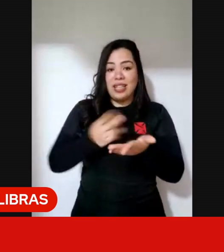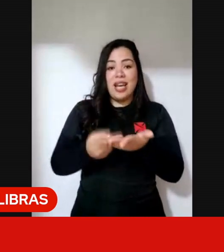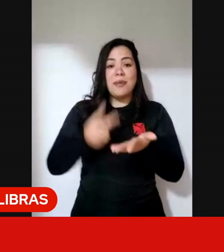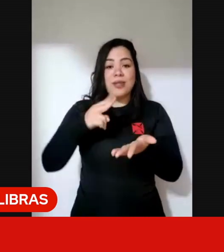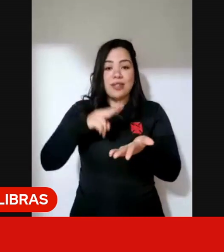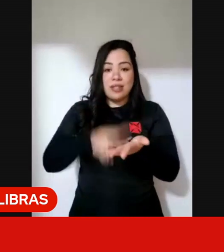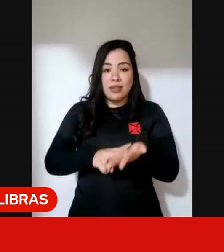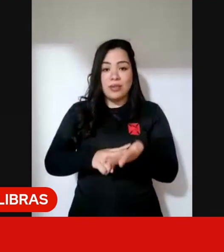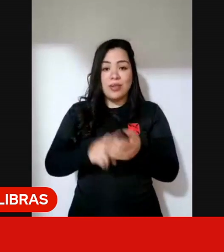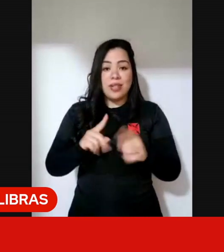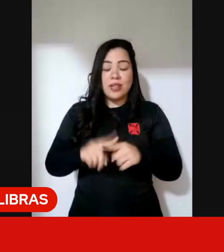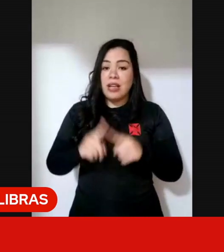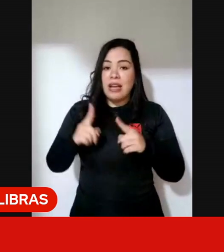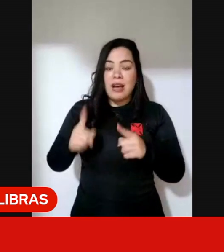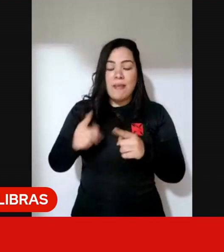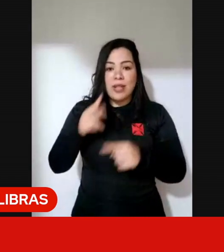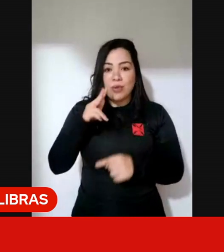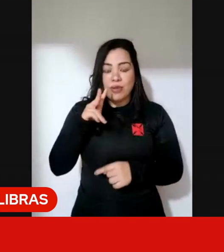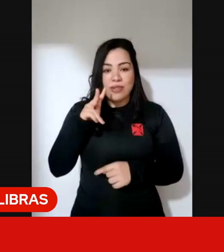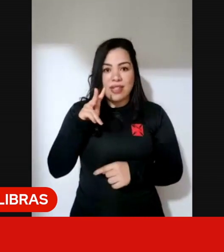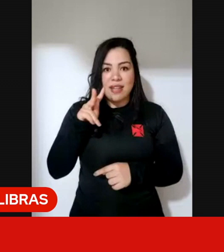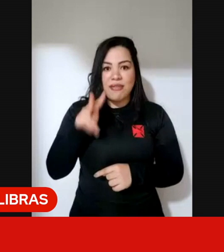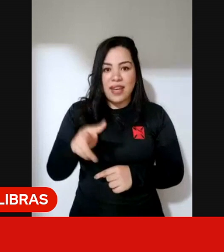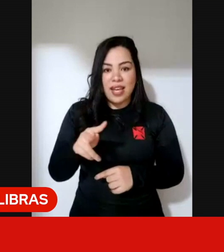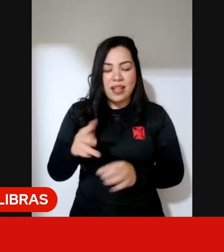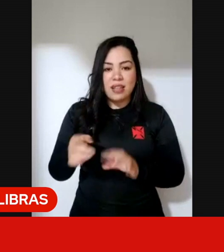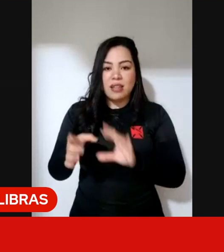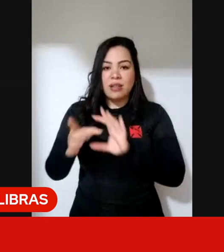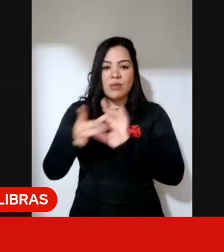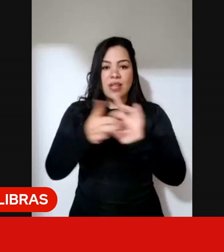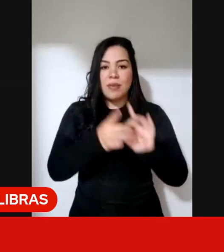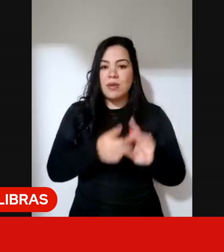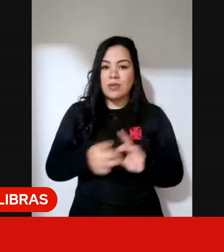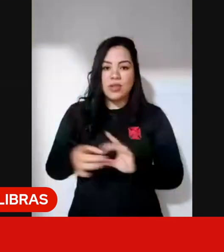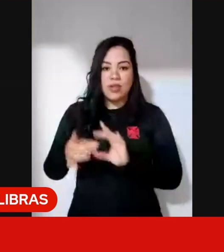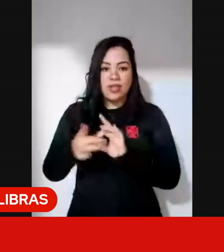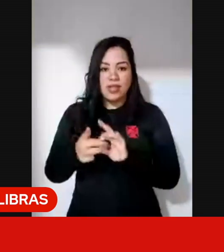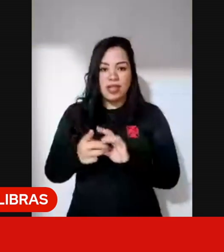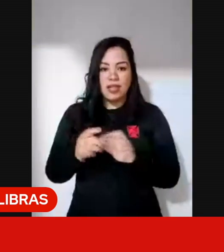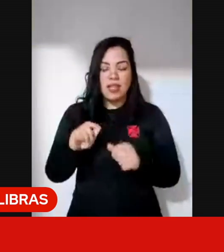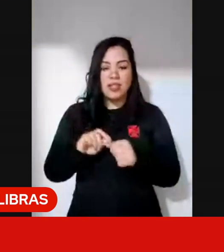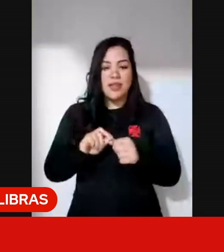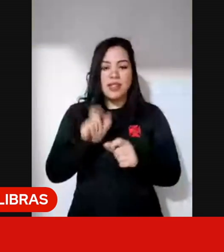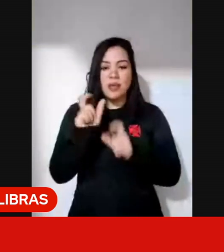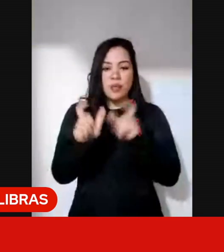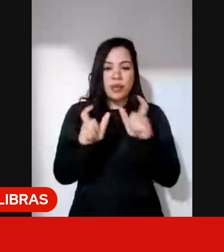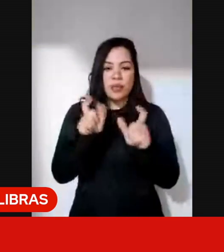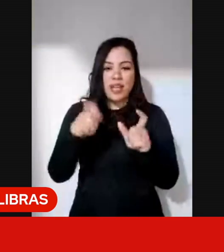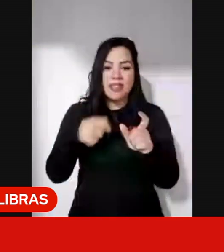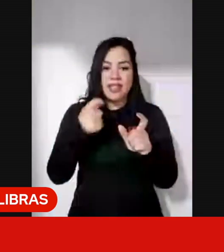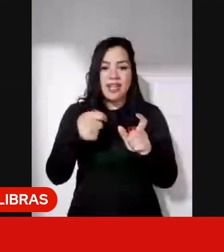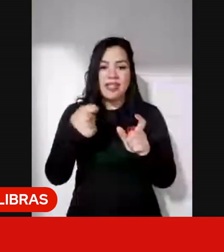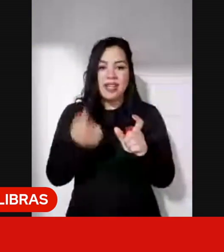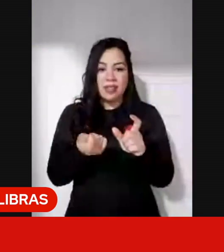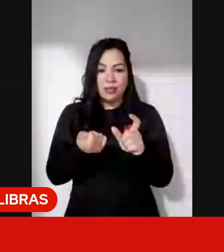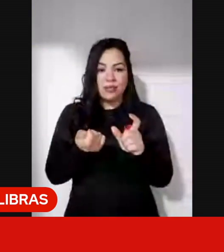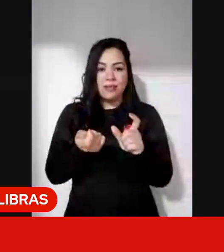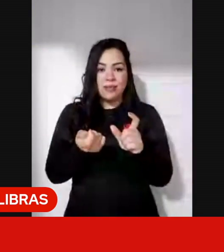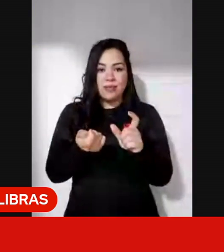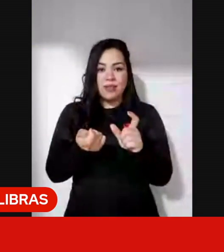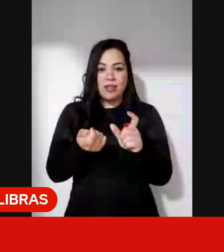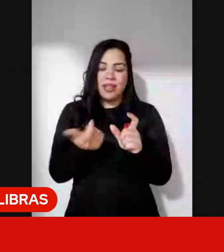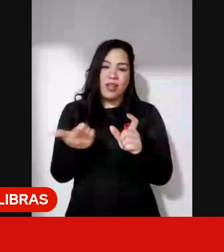pedagogos, intérpretes e tradutores, mas quando você vê, não sabem contextualizar. Eles fazem o português